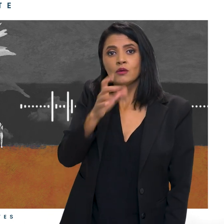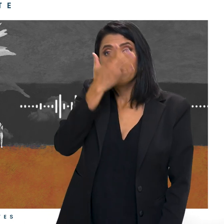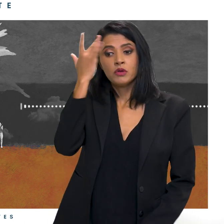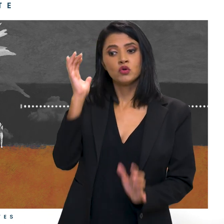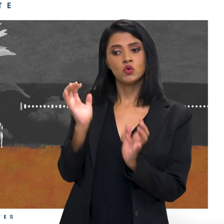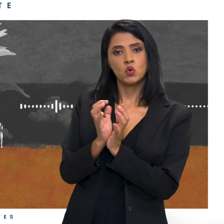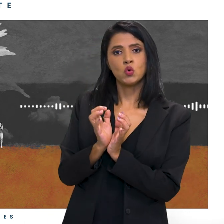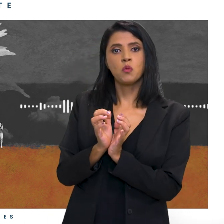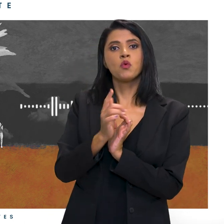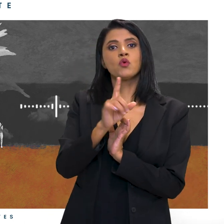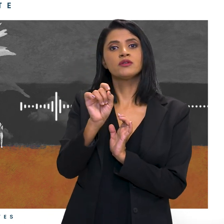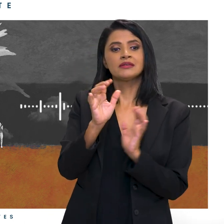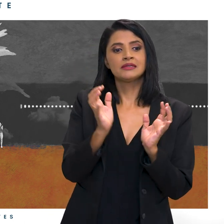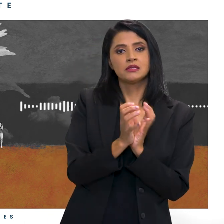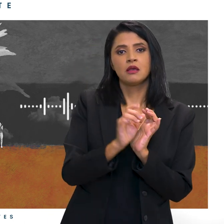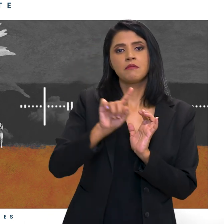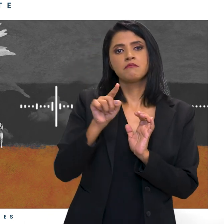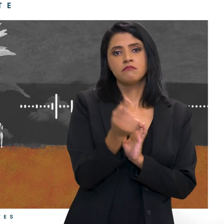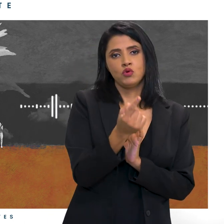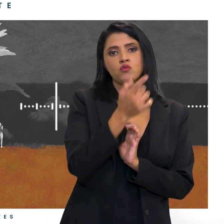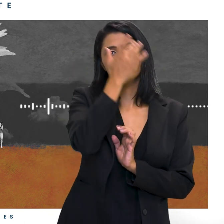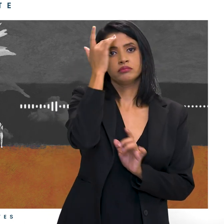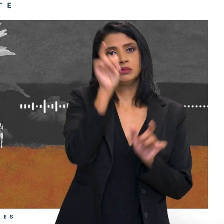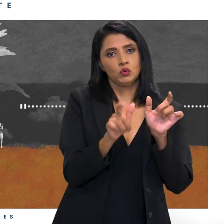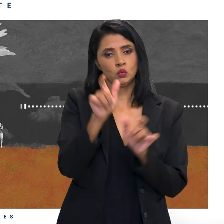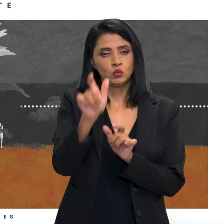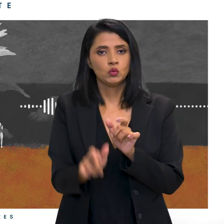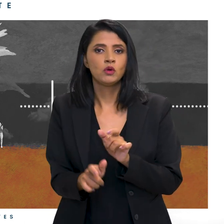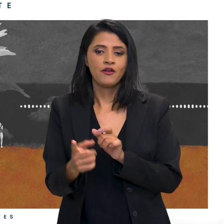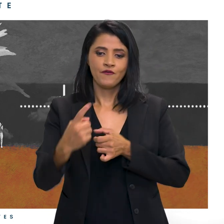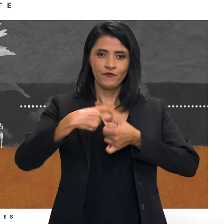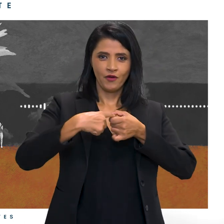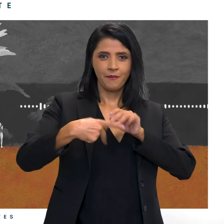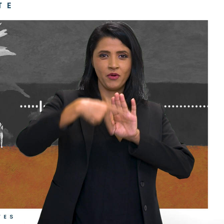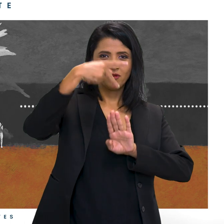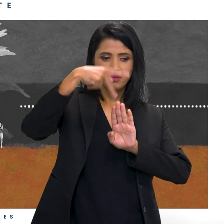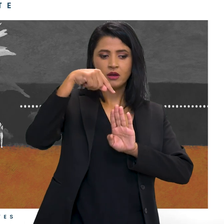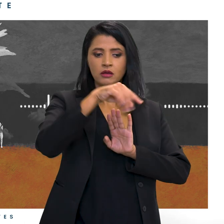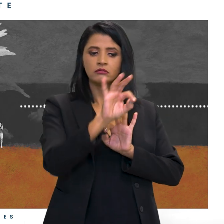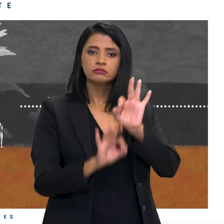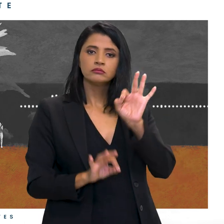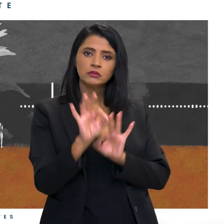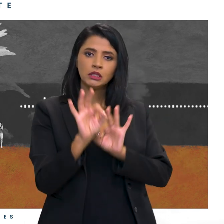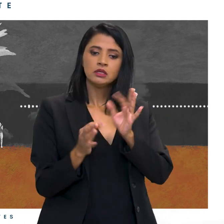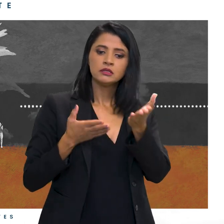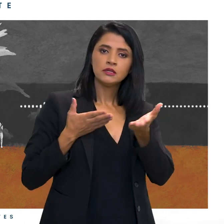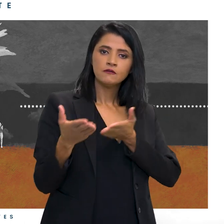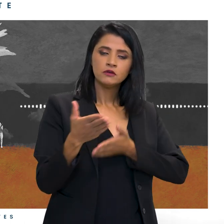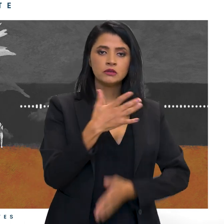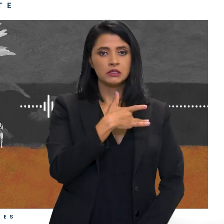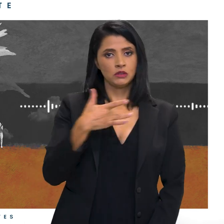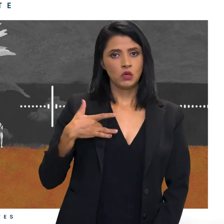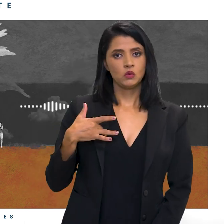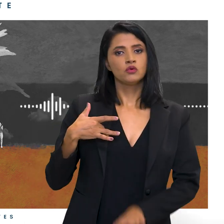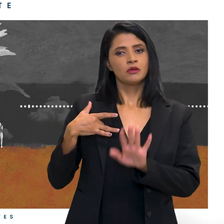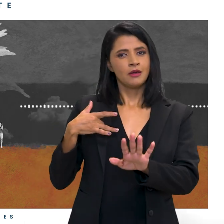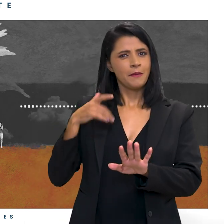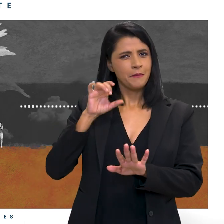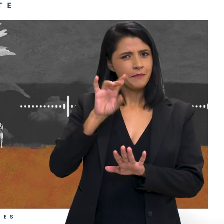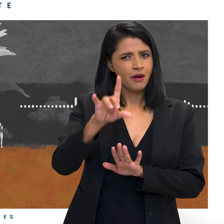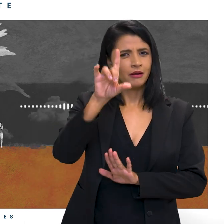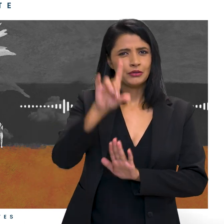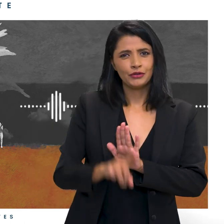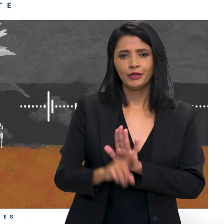65 pessoas em cada grupo de 100 mil indivíduos. Voltando à portaria, ela organiza o serviço de saúde para a